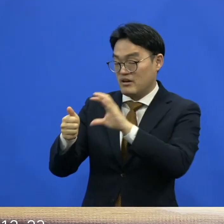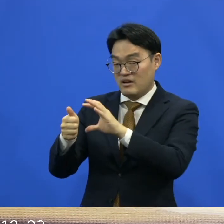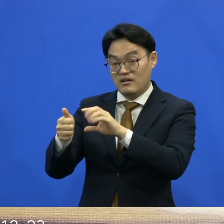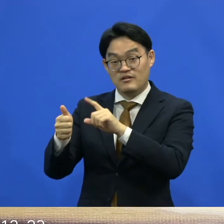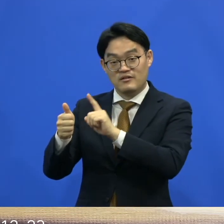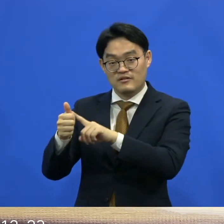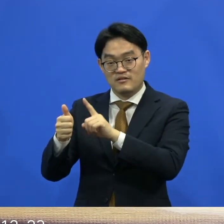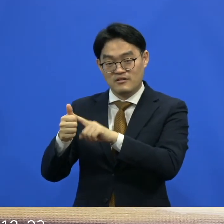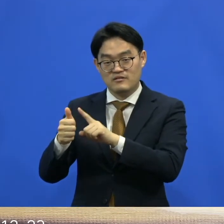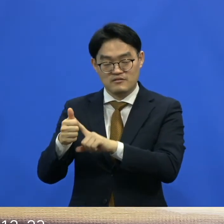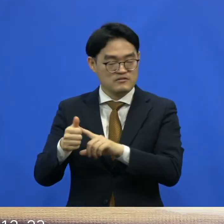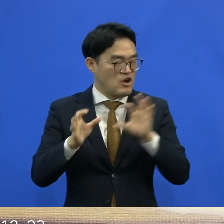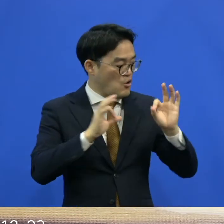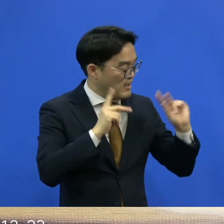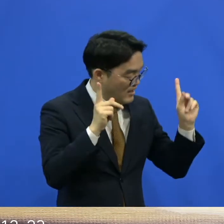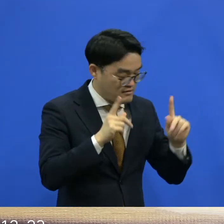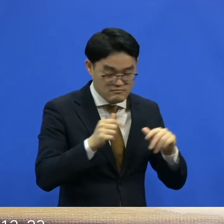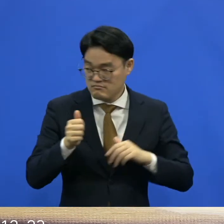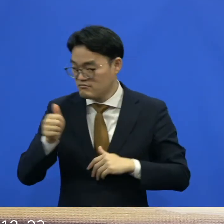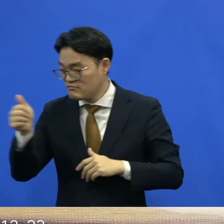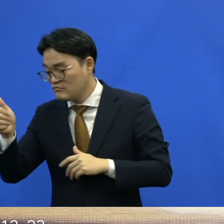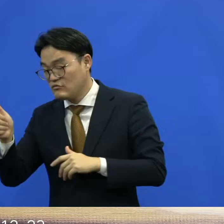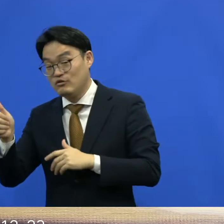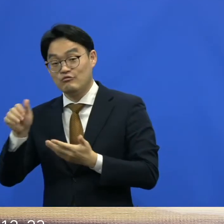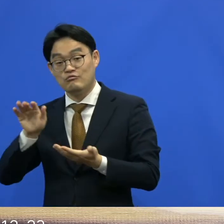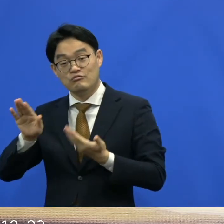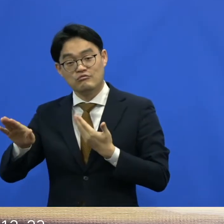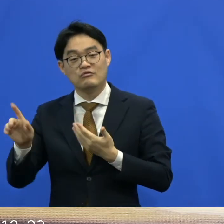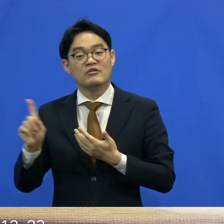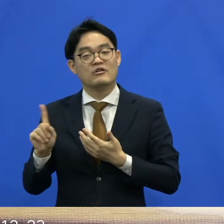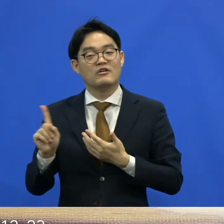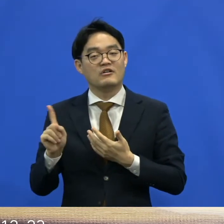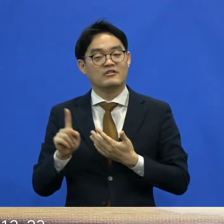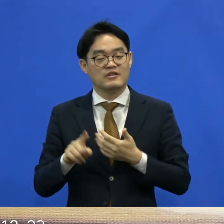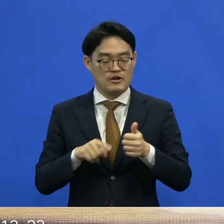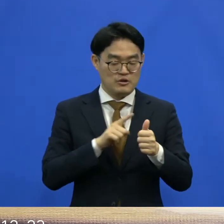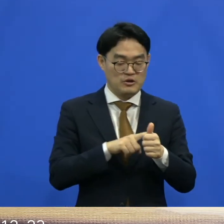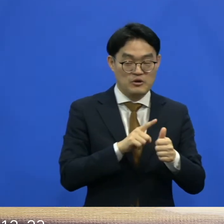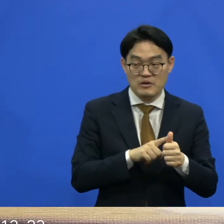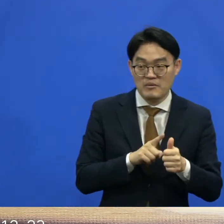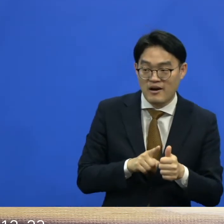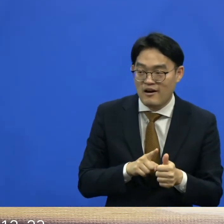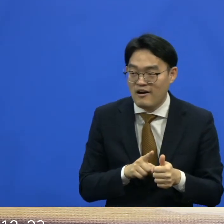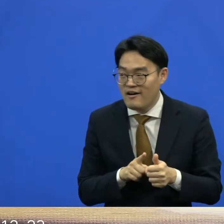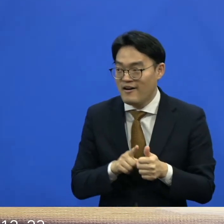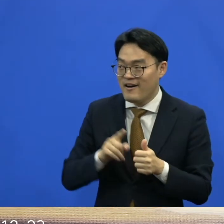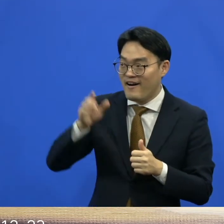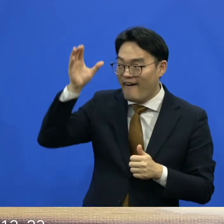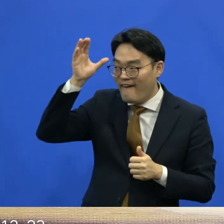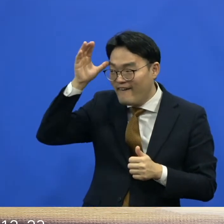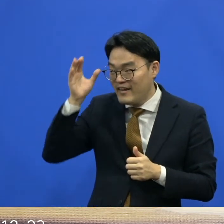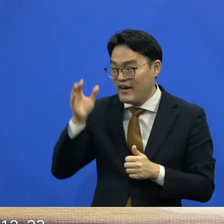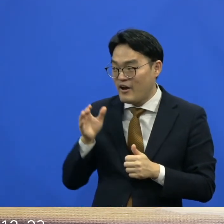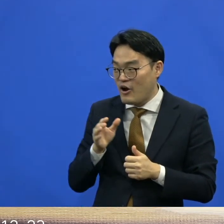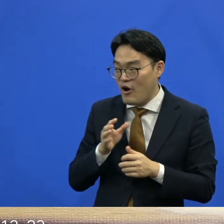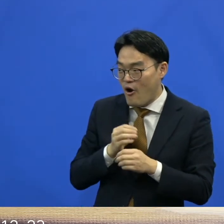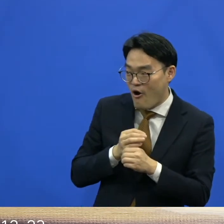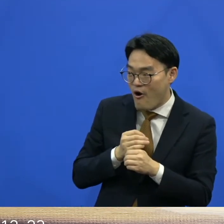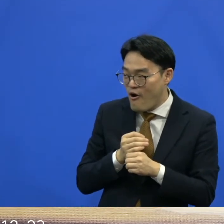억울한 감옥에서 건져내어 줄 것인가? 아마 요셉은 가슴을 졸이며 기다렸을 것입니다.